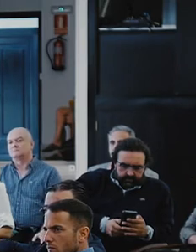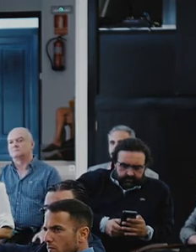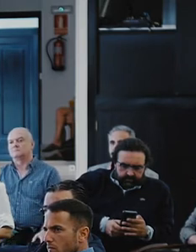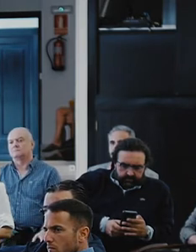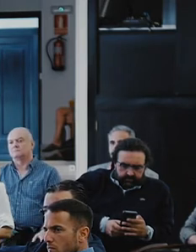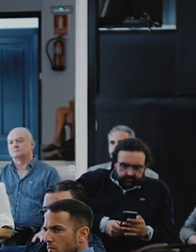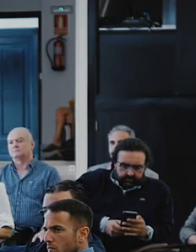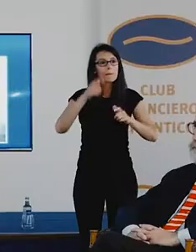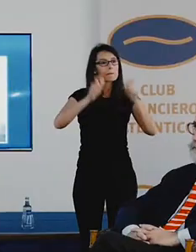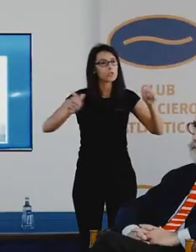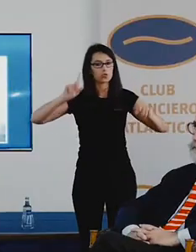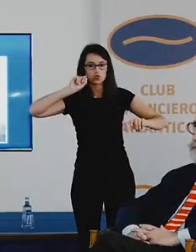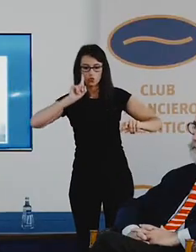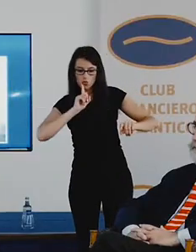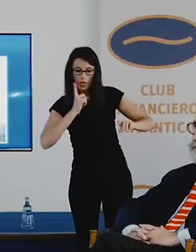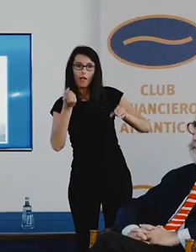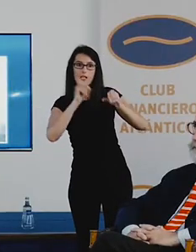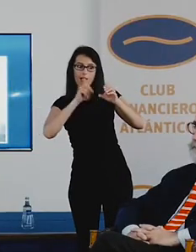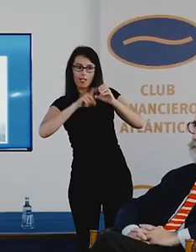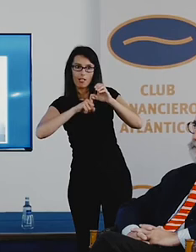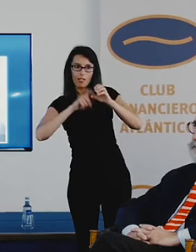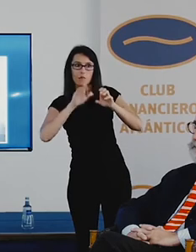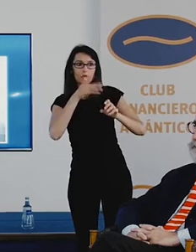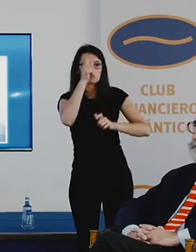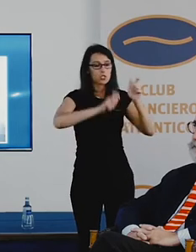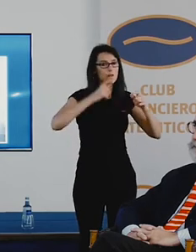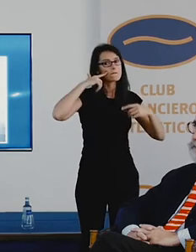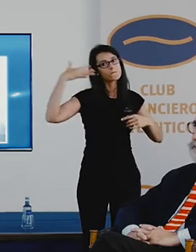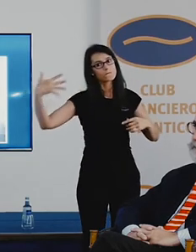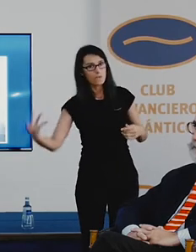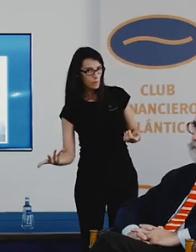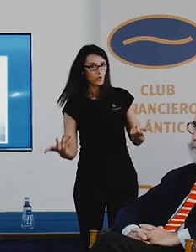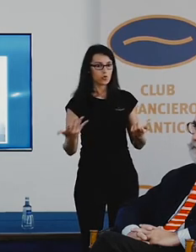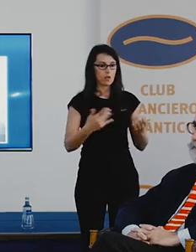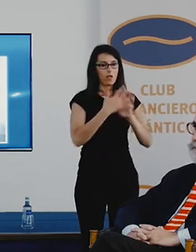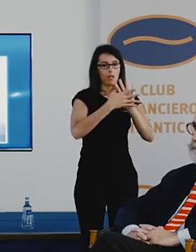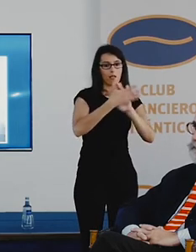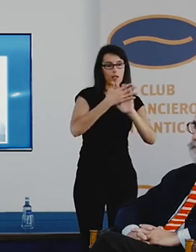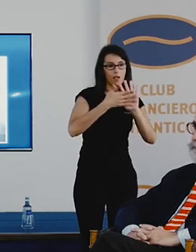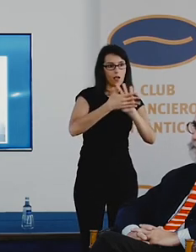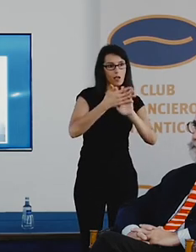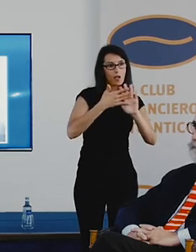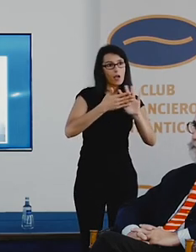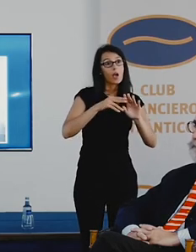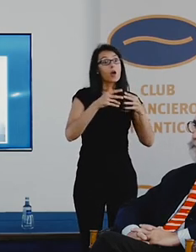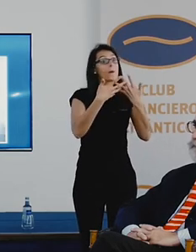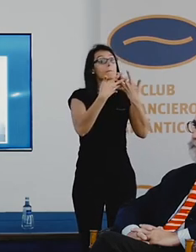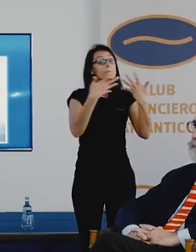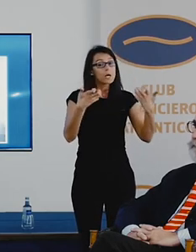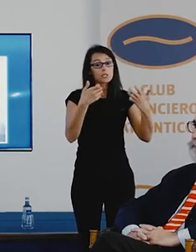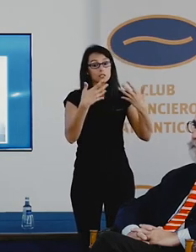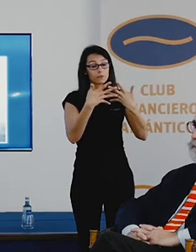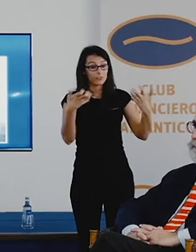la música, que serían las personas sordas. Entonces hay gente famosa que está asignando esta canción, que se llama Tus manos son tu voz, algo que ver con la frase de la segunda diapositiva también,